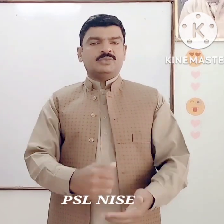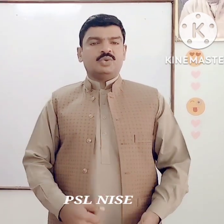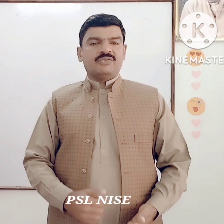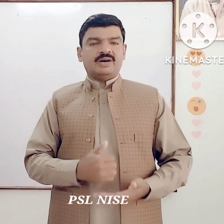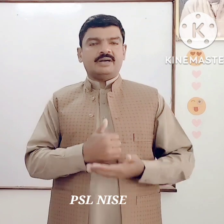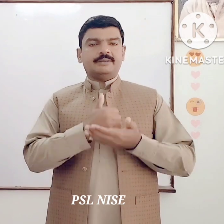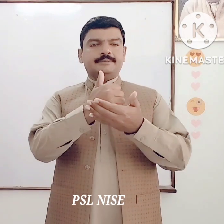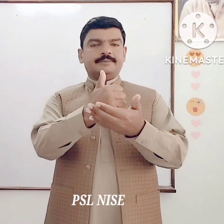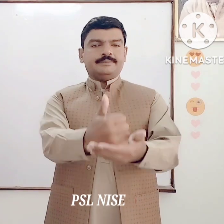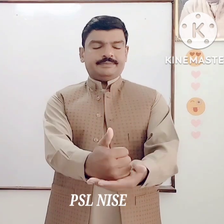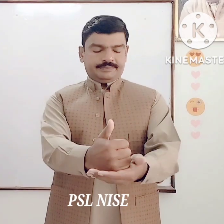तोहफा।